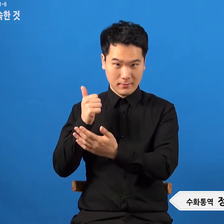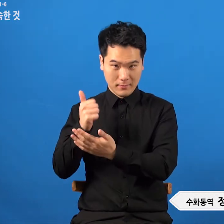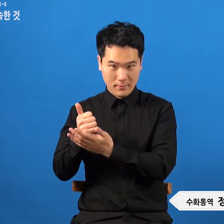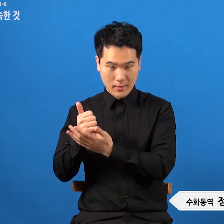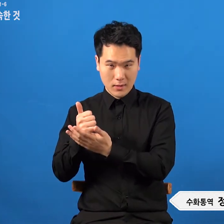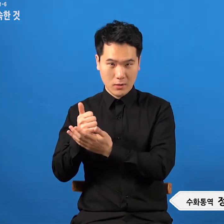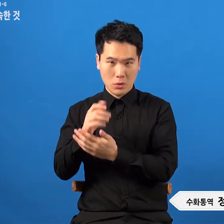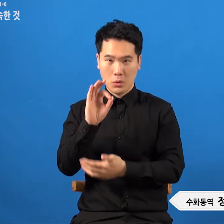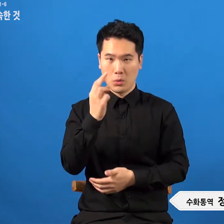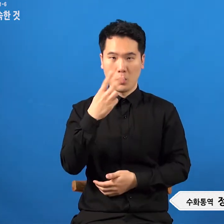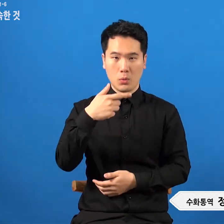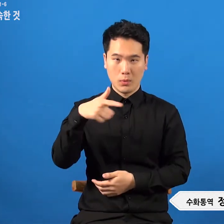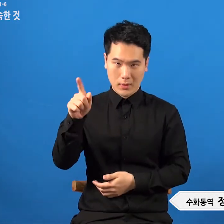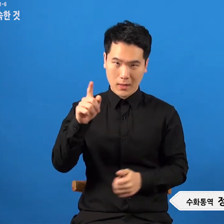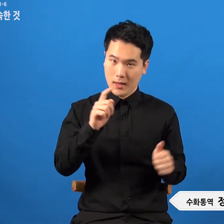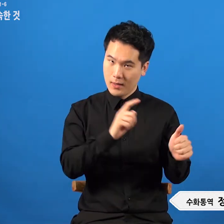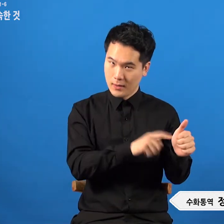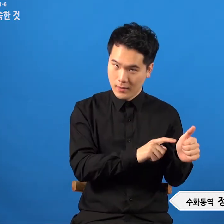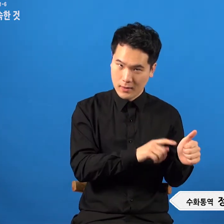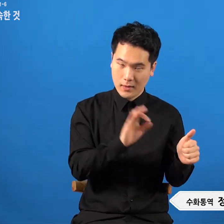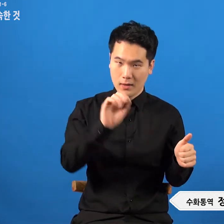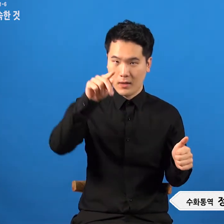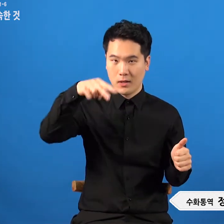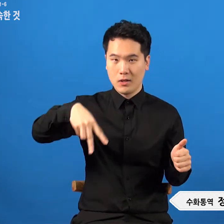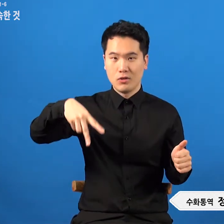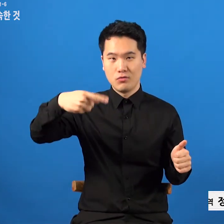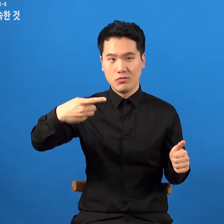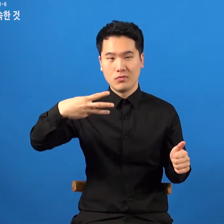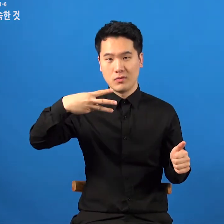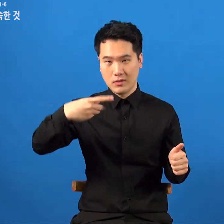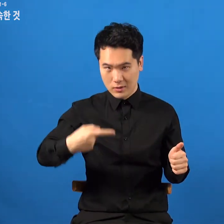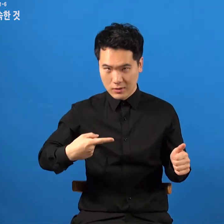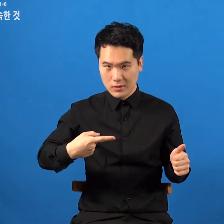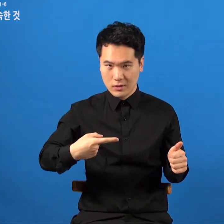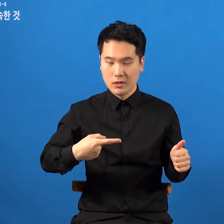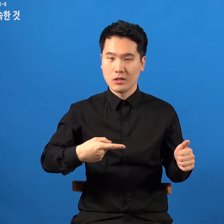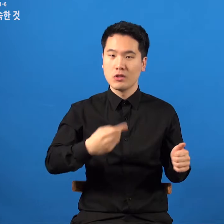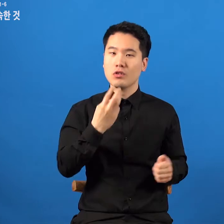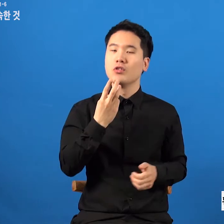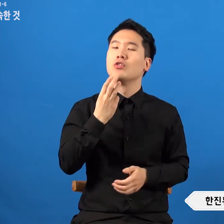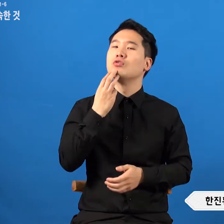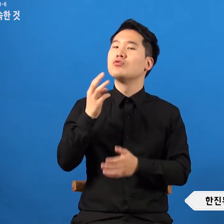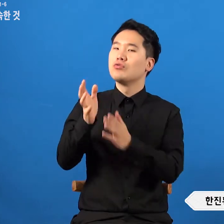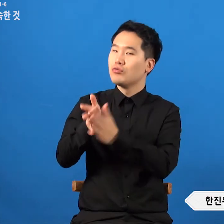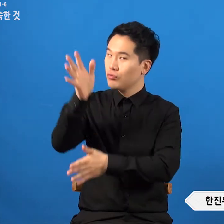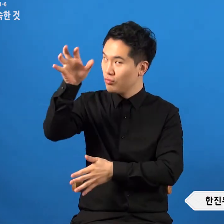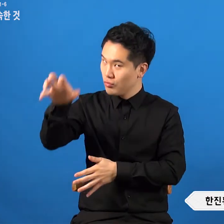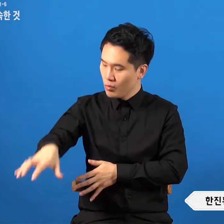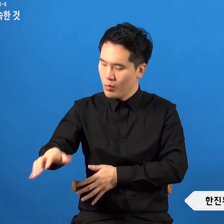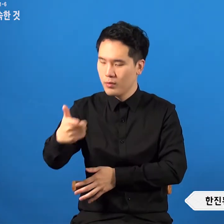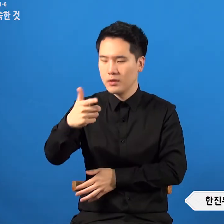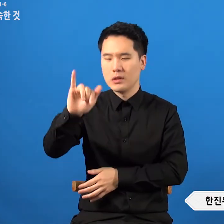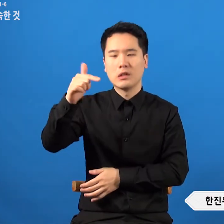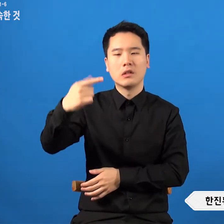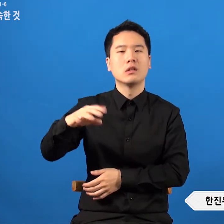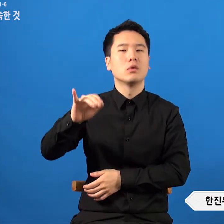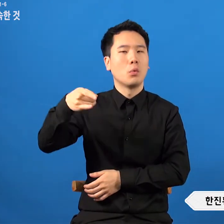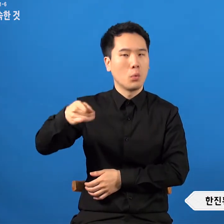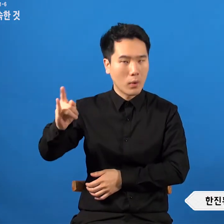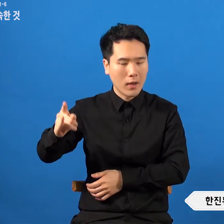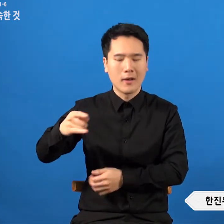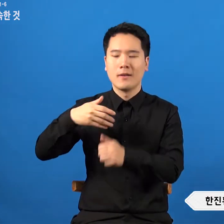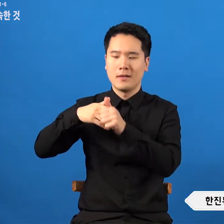하나님이 요나에게 아수르의 수도 니느웨로 가서 하나님의 말씀을 전하라고 하십니다.